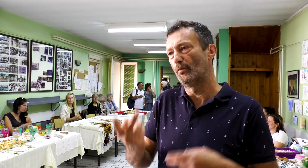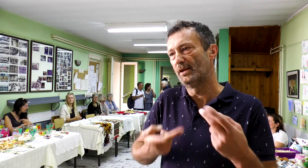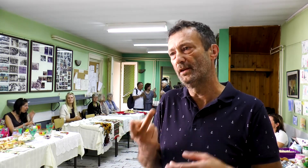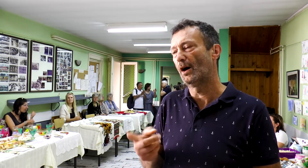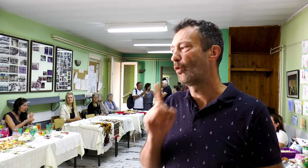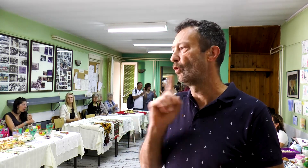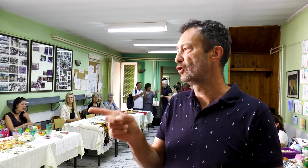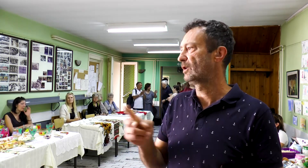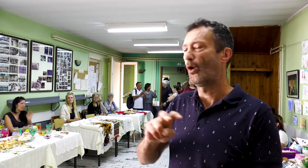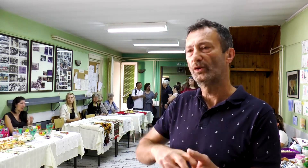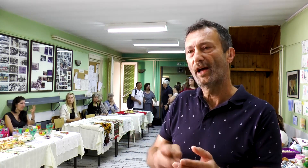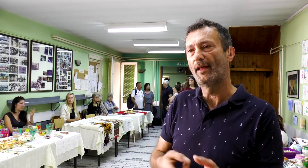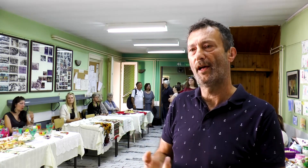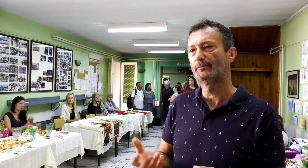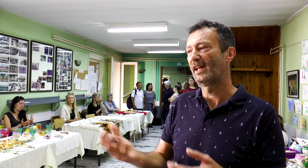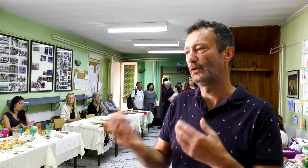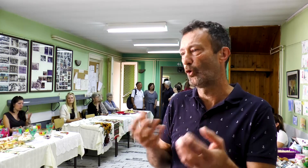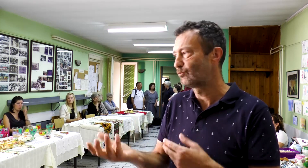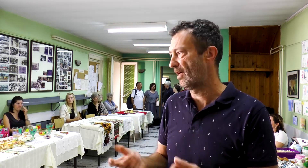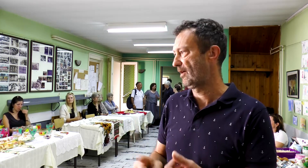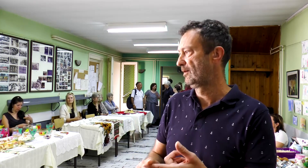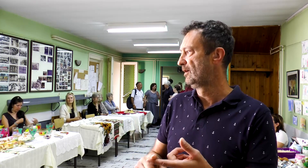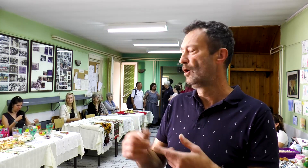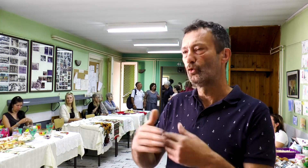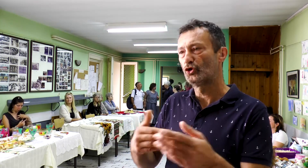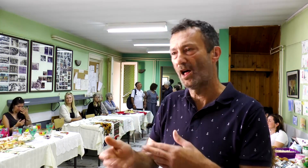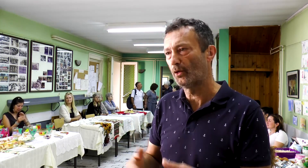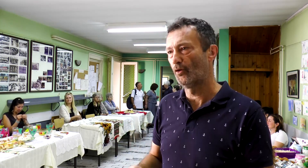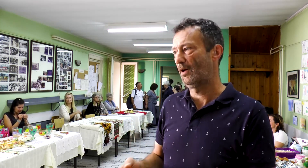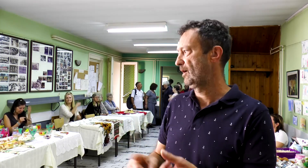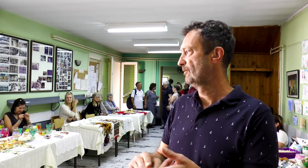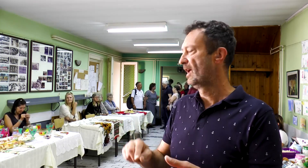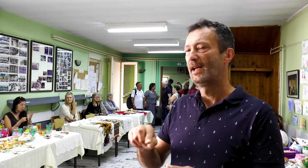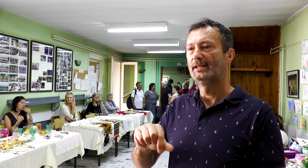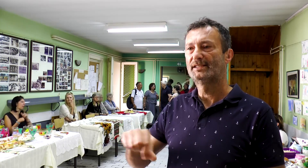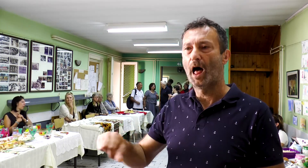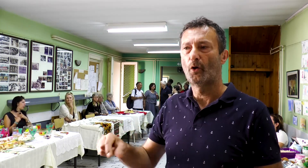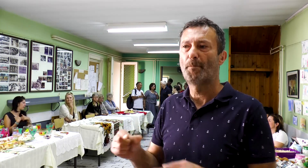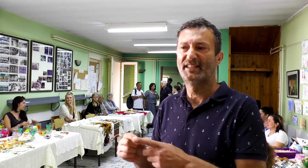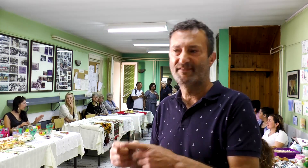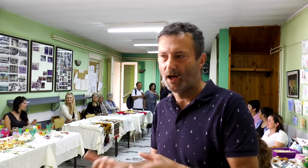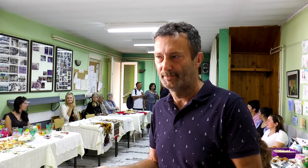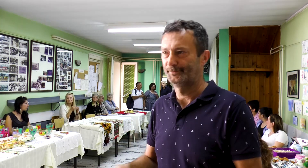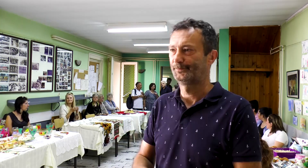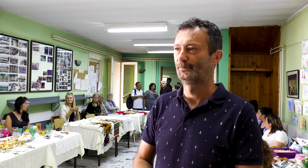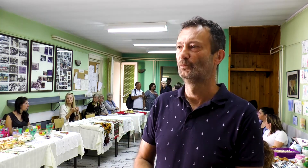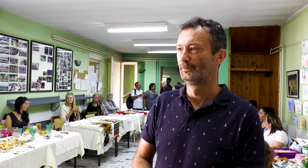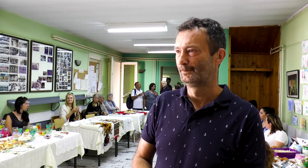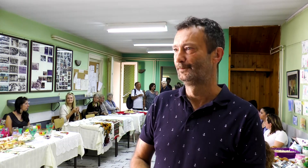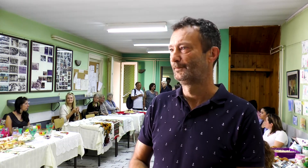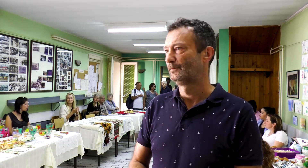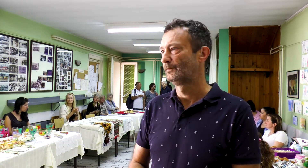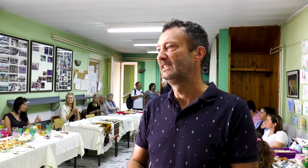Odabrali smo tri neutralna člana koji će oceniti izložbu ručnih radova, slanog